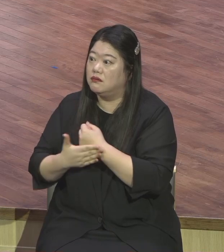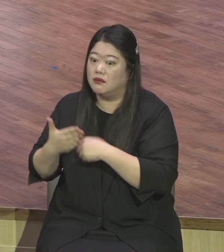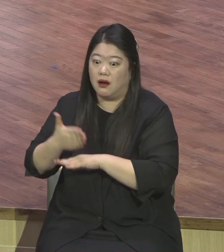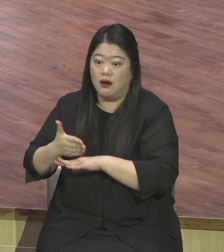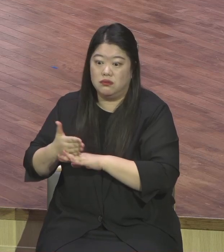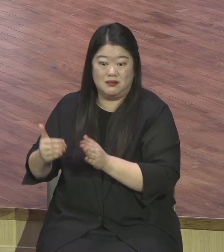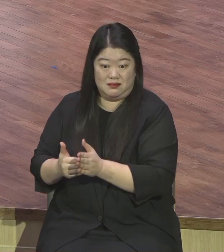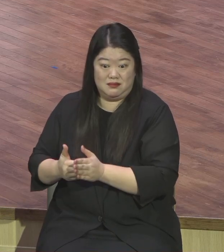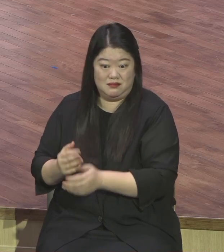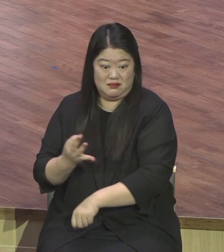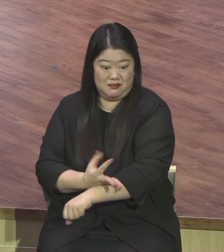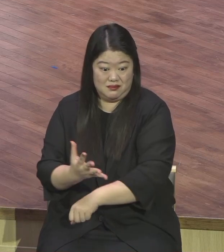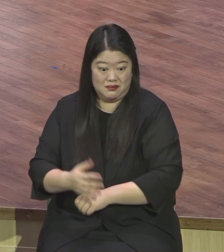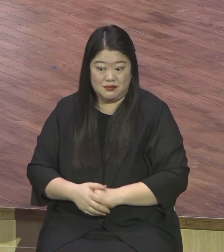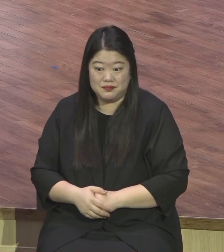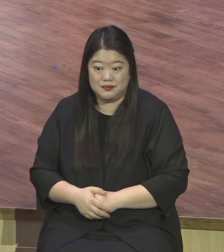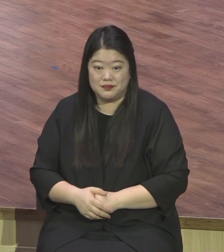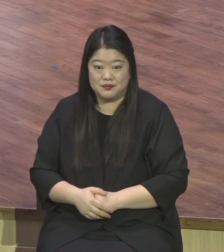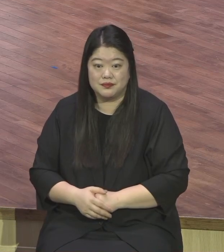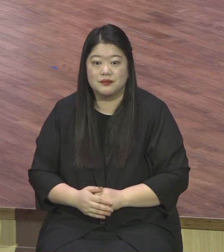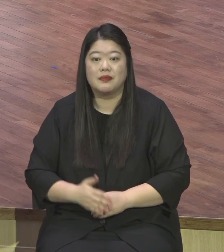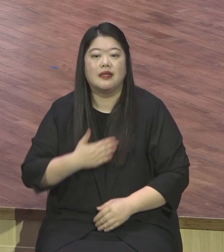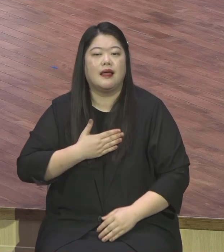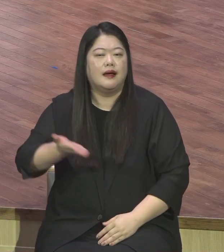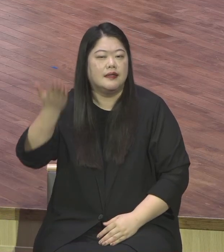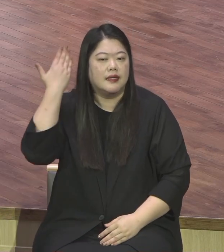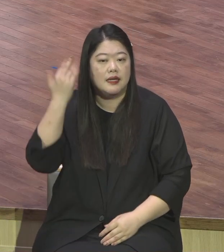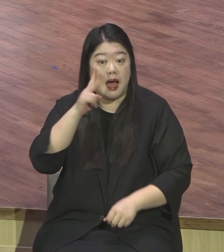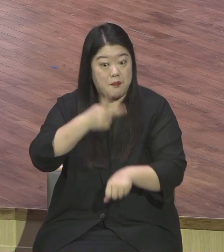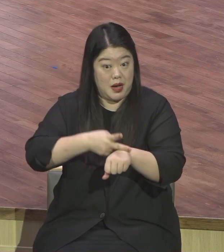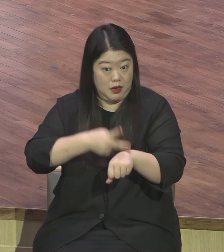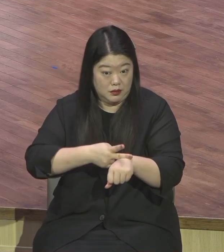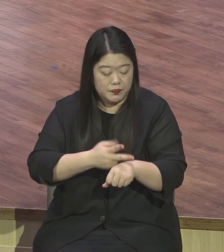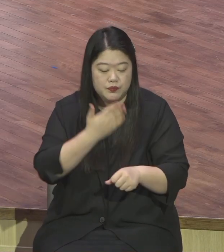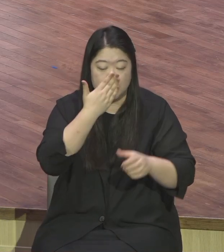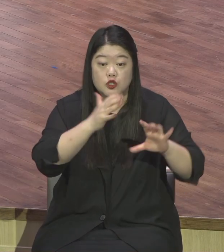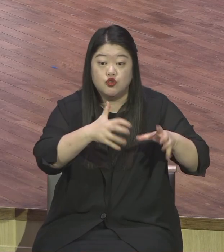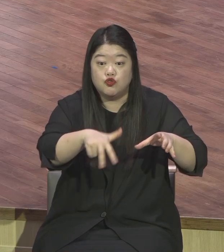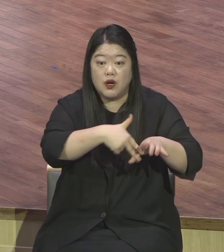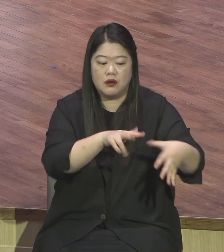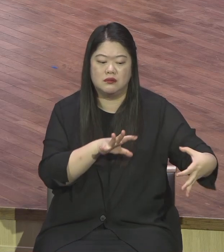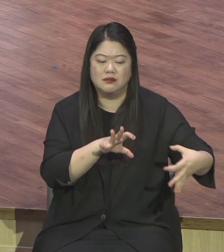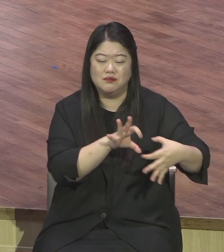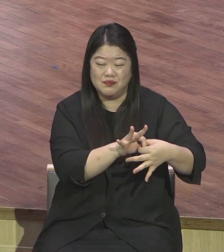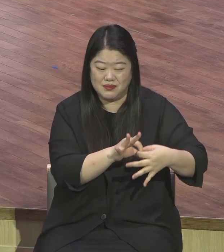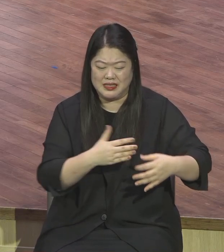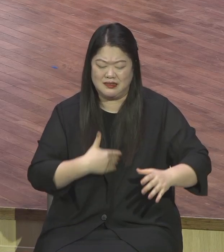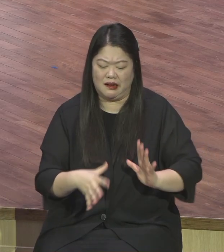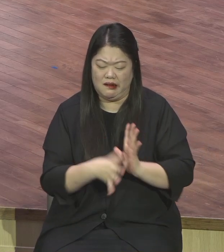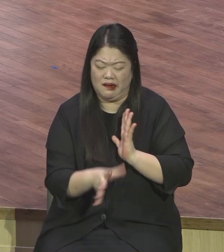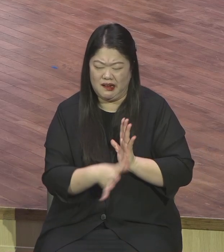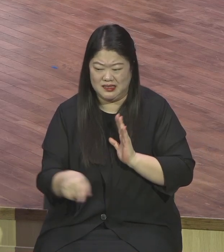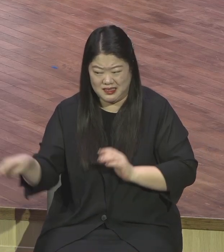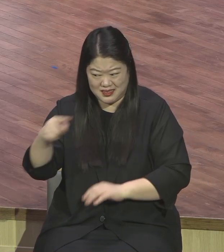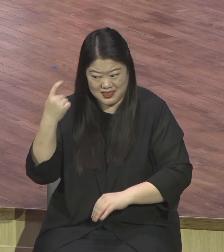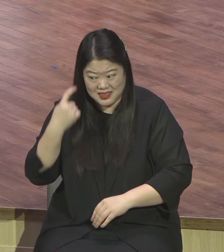내가 이전에 유대교에 있을 때에 행한 일을 너희가 들었거니와 나와